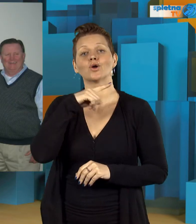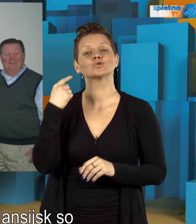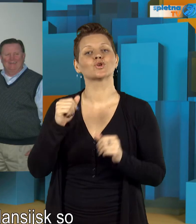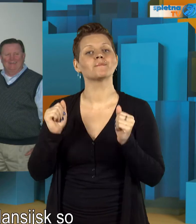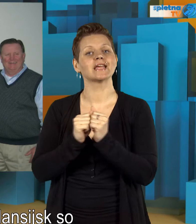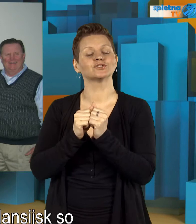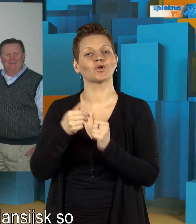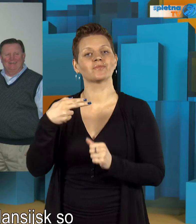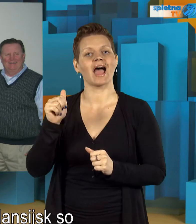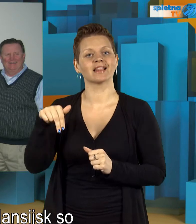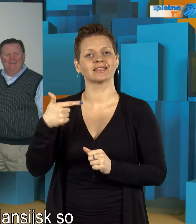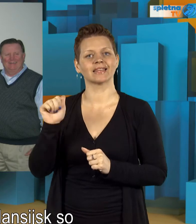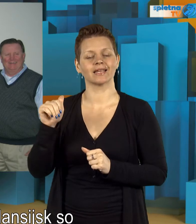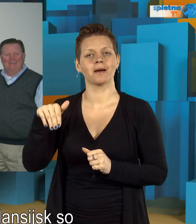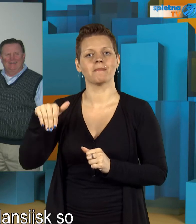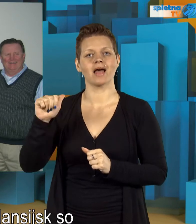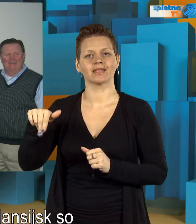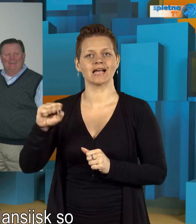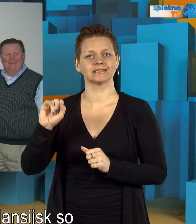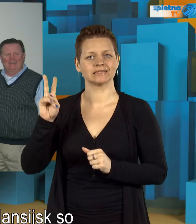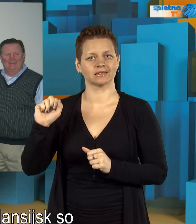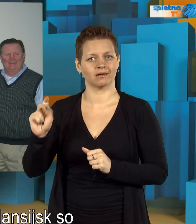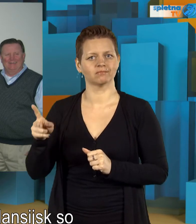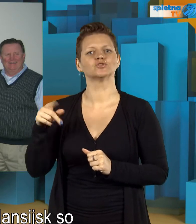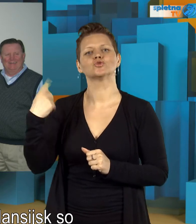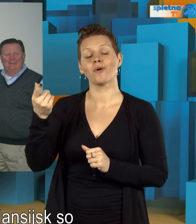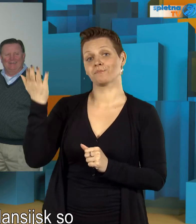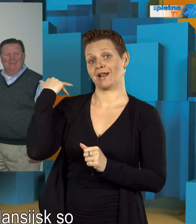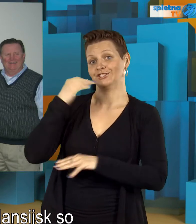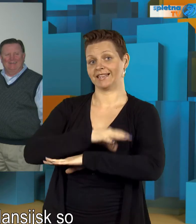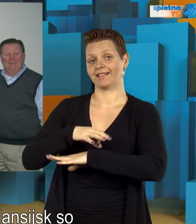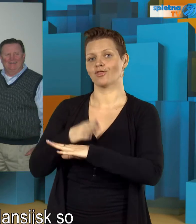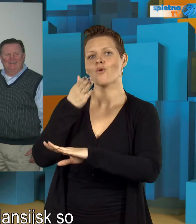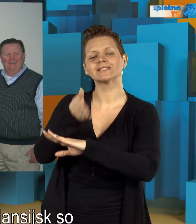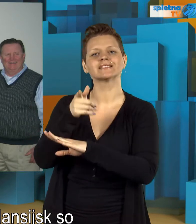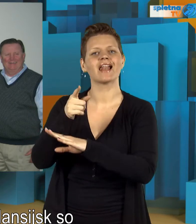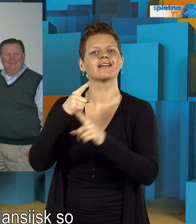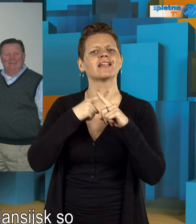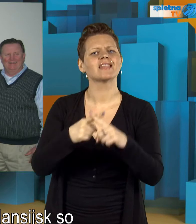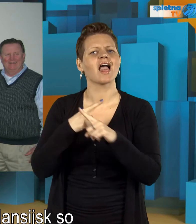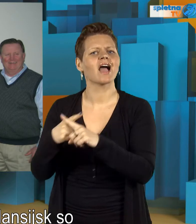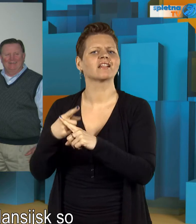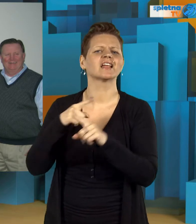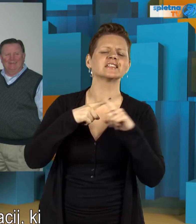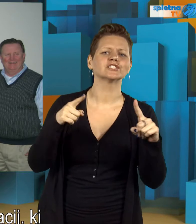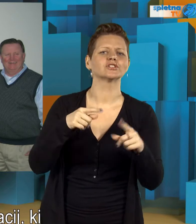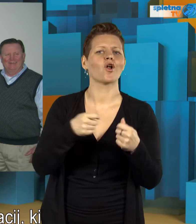Rusko mesto Hanti-Mansijsk so prejšnji teden obiskali delegati različnih organizacij, ki sodelujejo pri